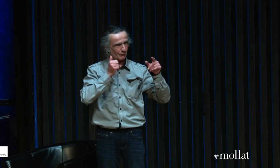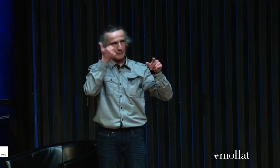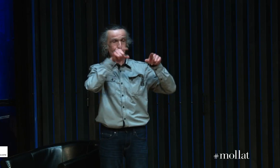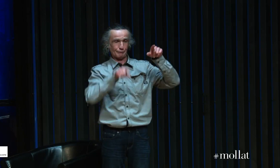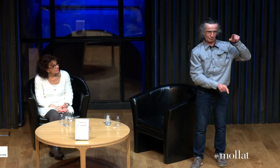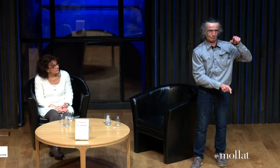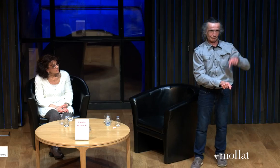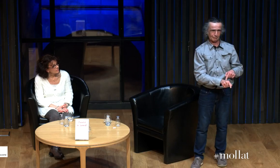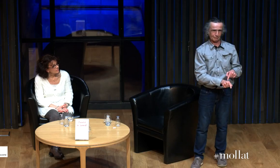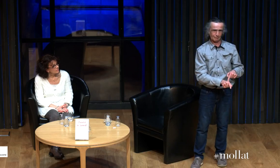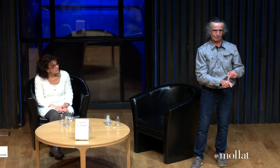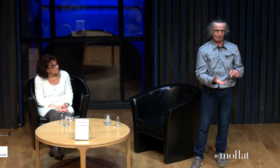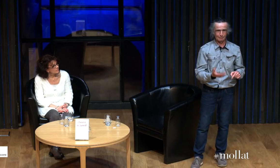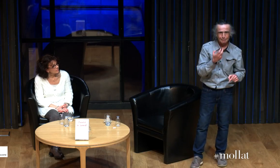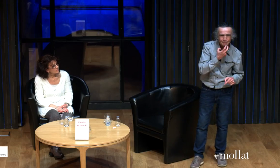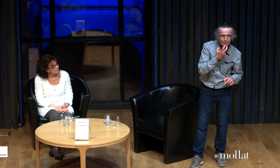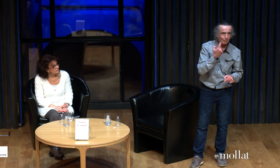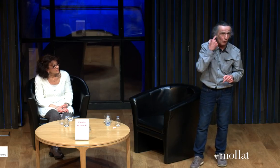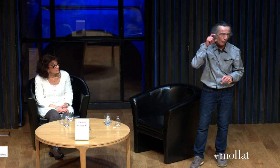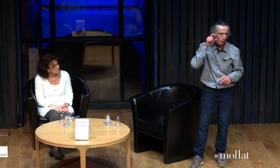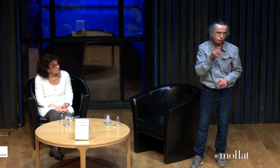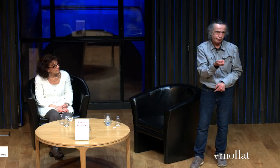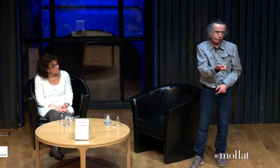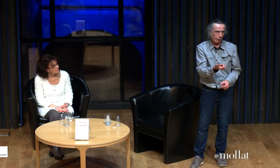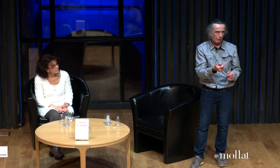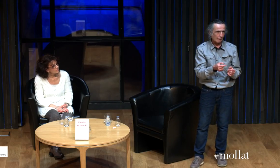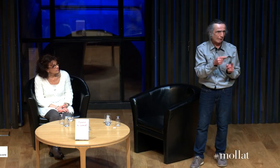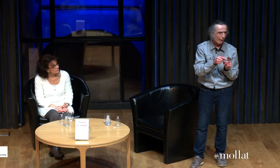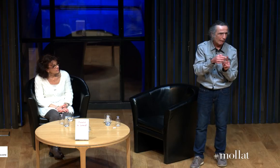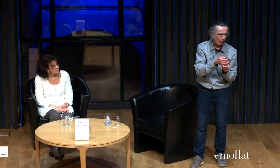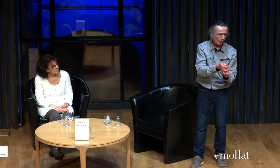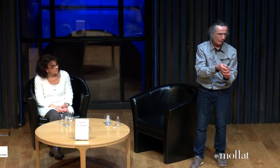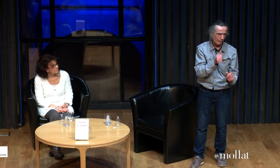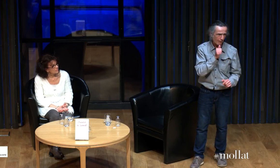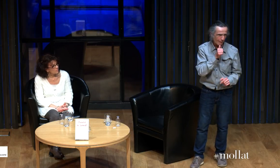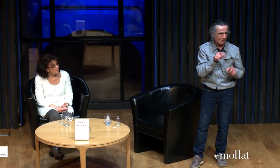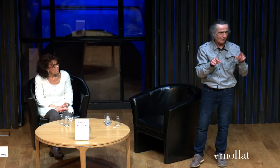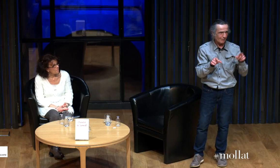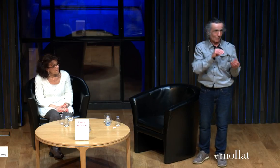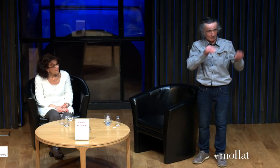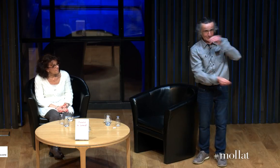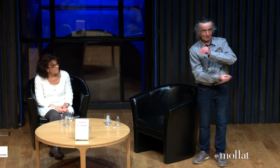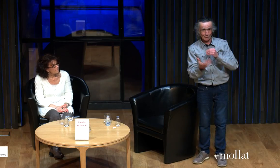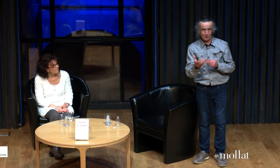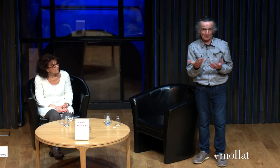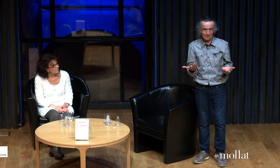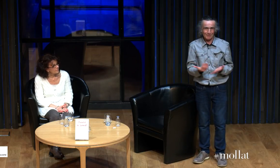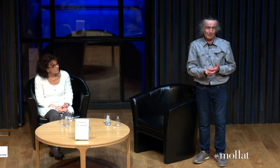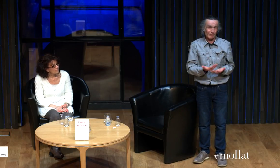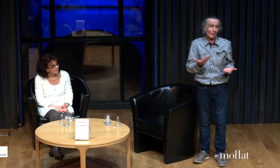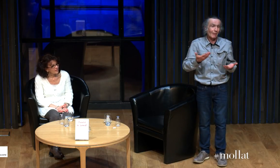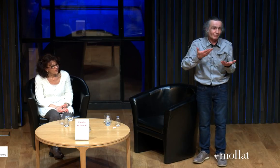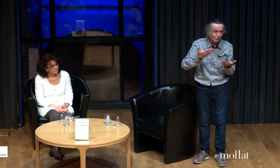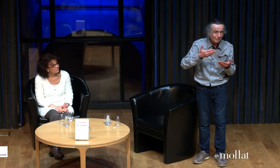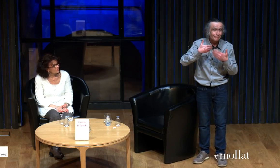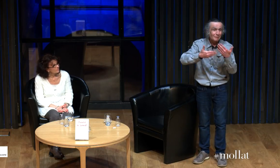premier de la langue des signes, de la culture, pour à la fin, pourquoi pas, arriver à l'oralisation et aux appareillages.